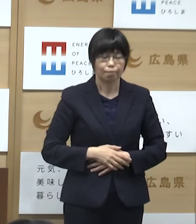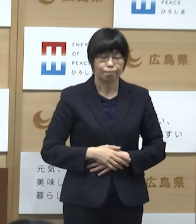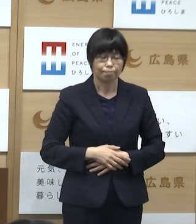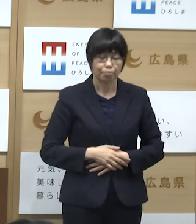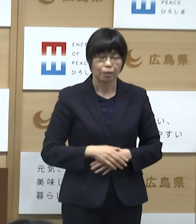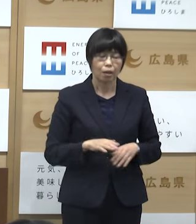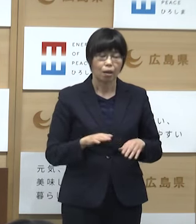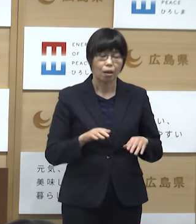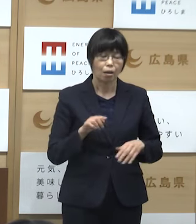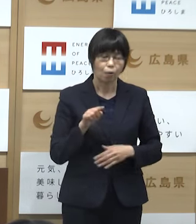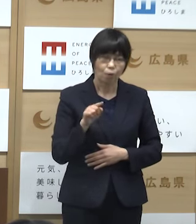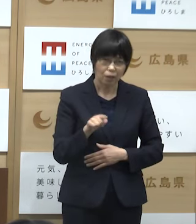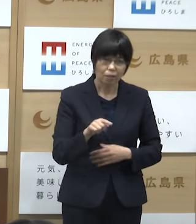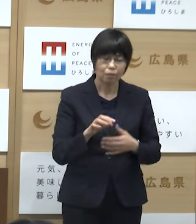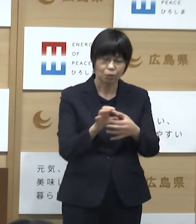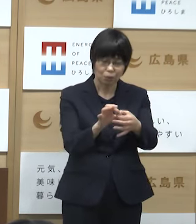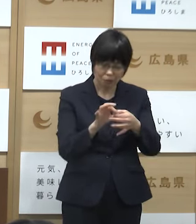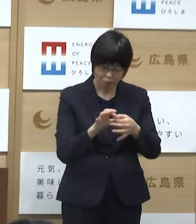まあ、これはですね、